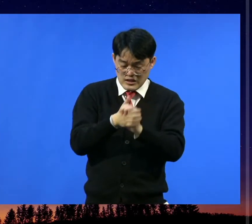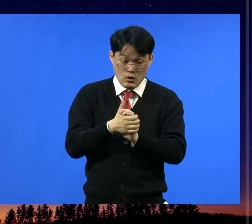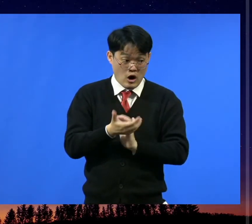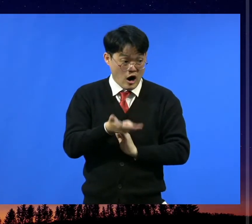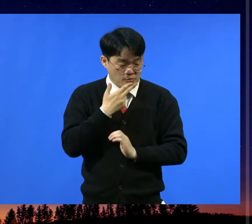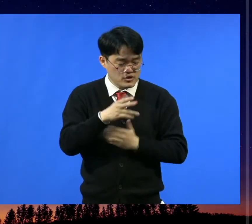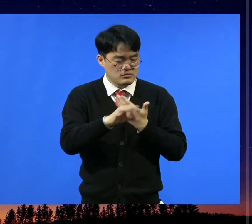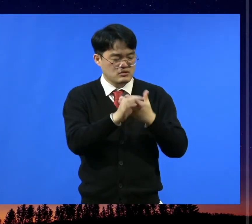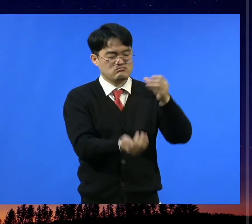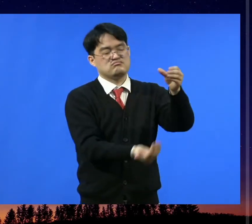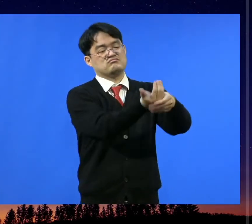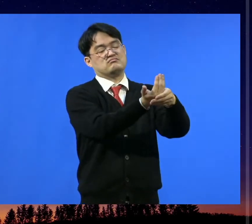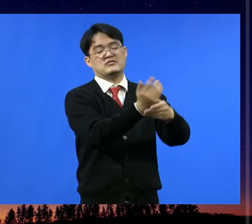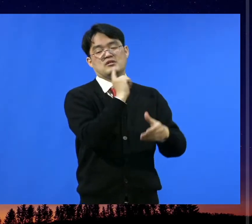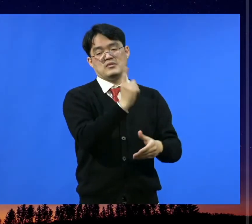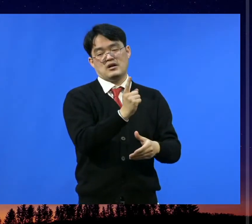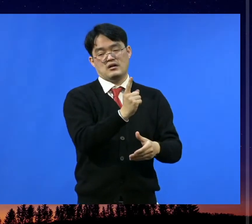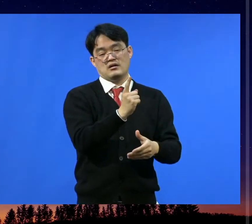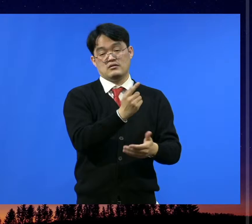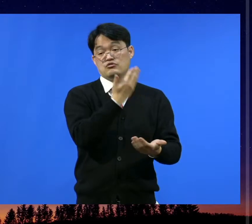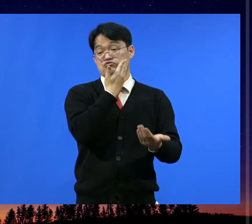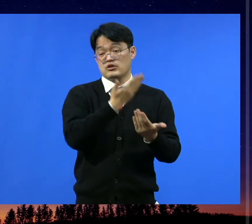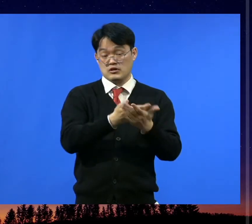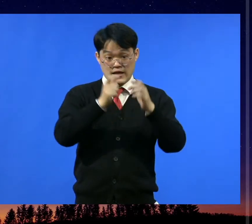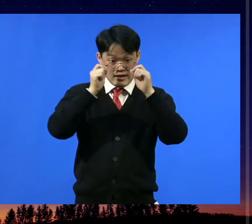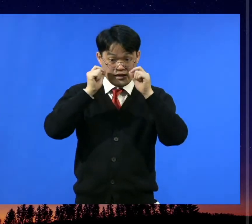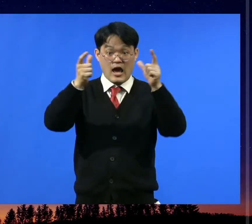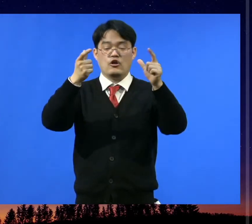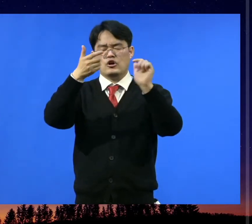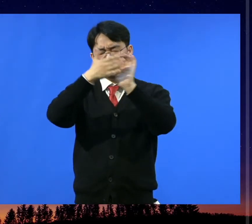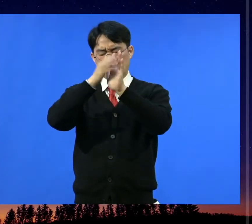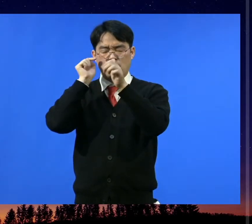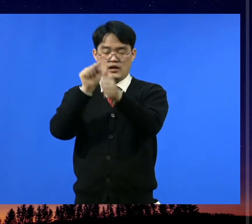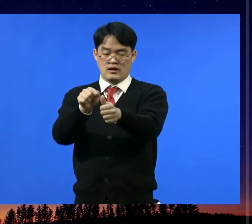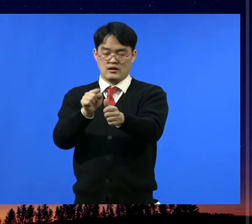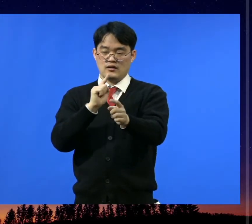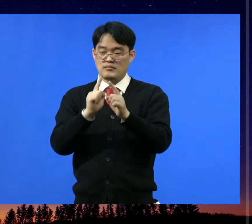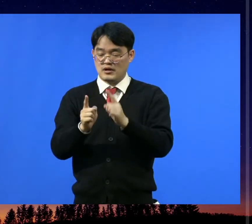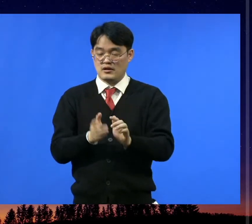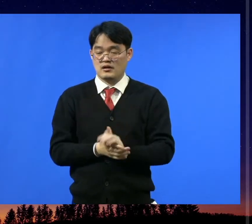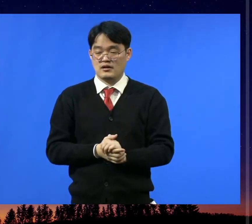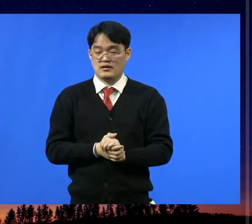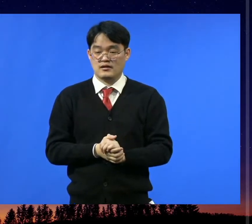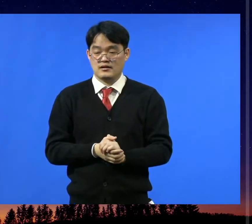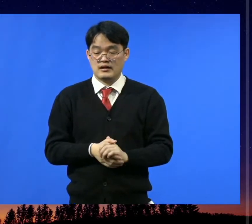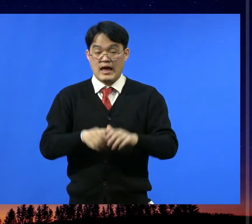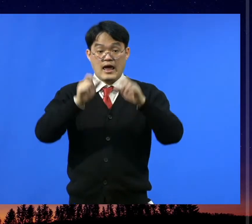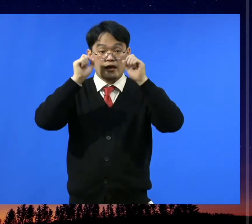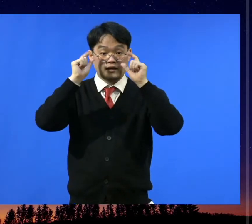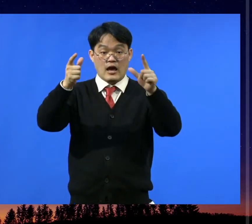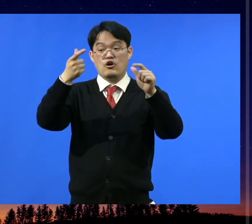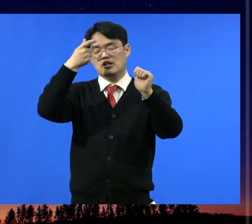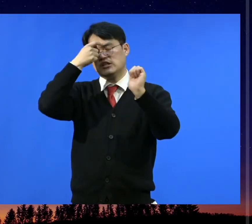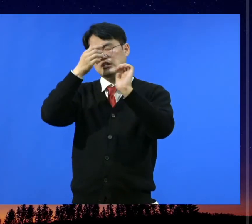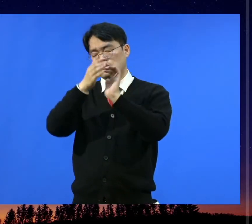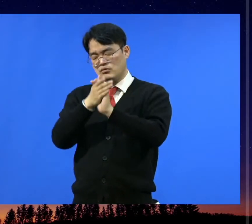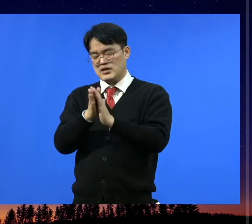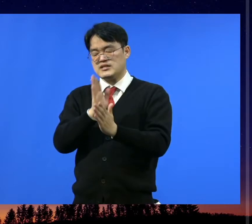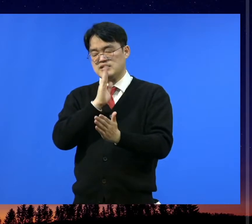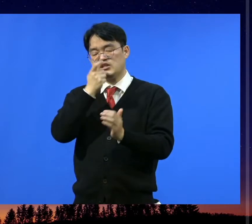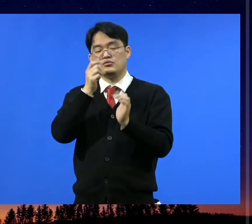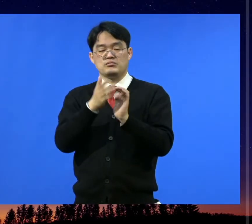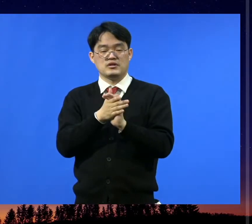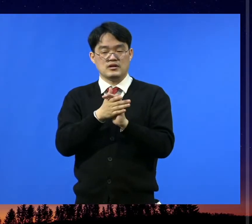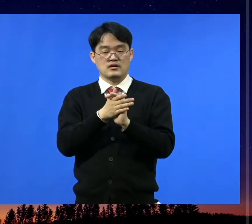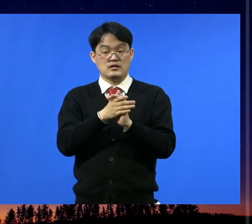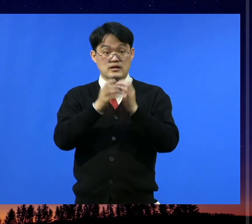근데 중요한 것은 깨어 기도해야 된다. 깨어 있는. 기도한다고 모두가 같은 기도가 아니잖아요. 깨어 있는 기도가 기도예요. 깨어 있지